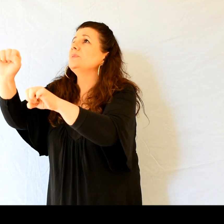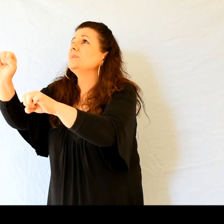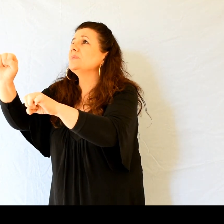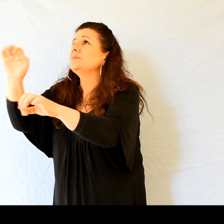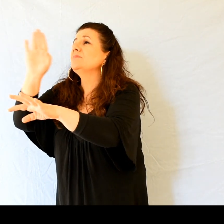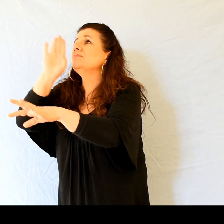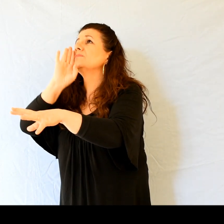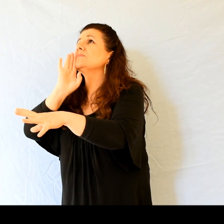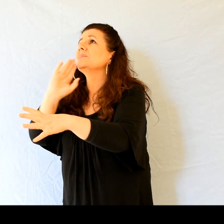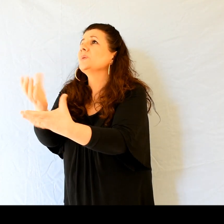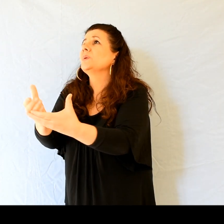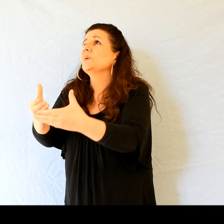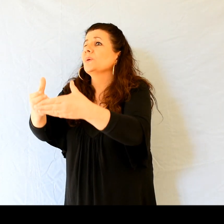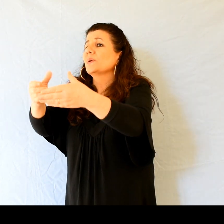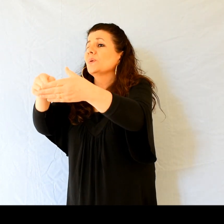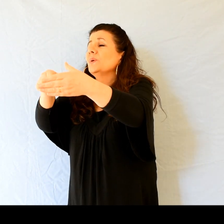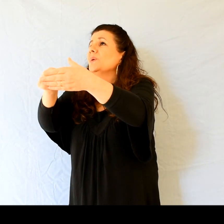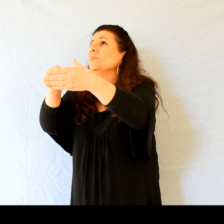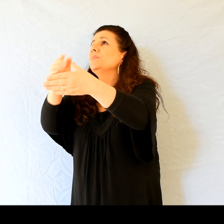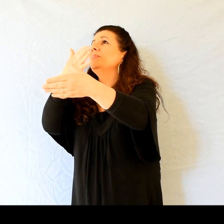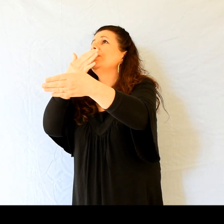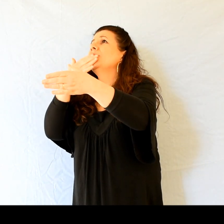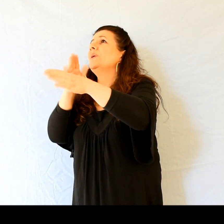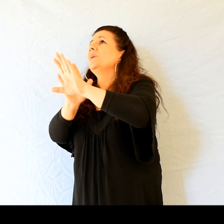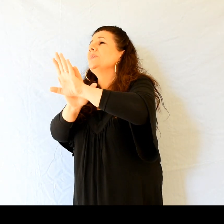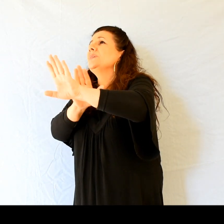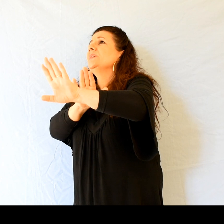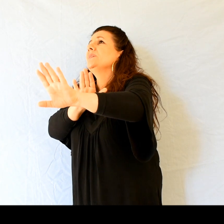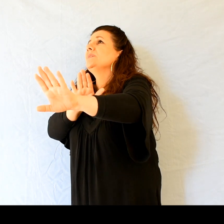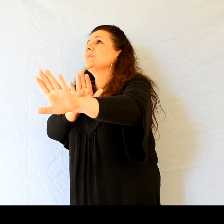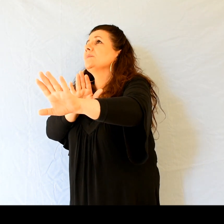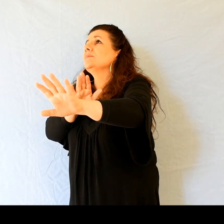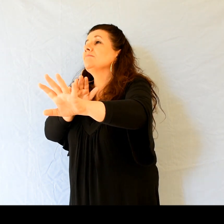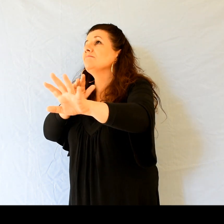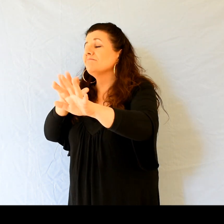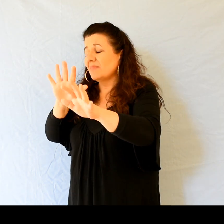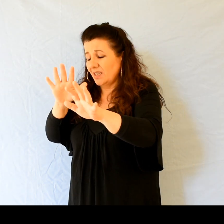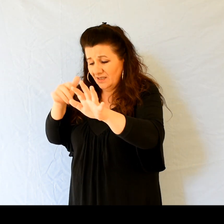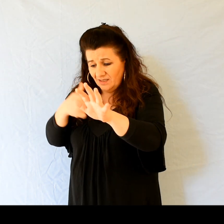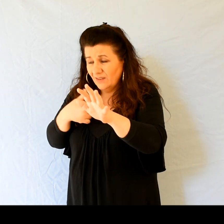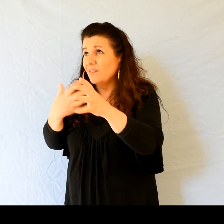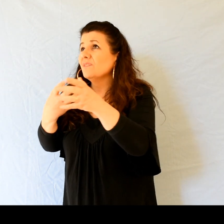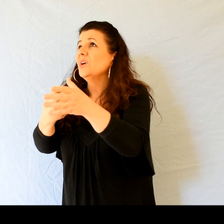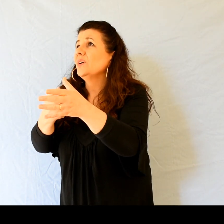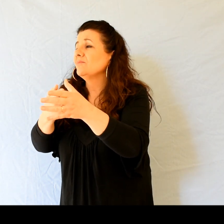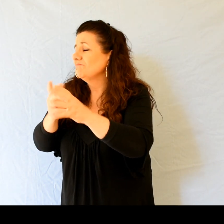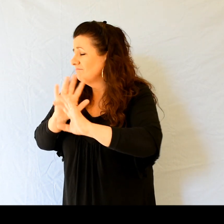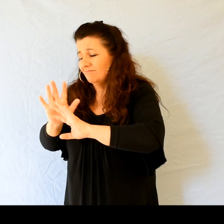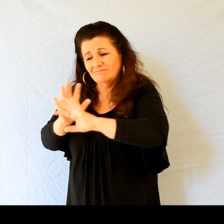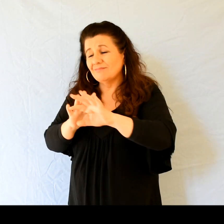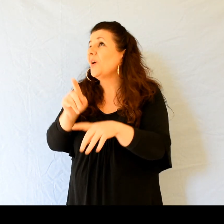Éloigne de moi cette coupe. Cependant, non pas ce que moi je veux, mais ce que toi tu